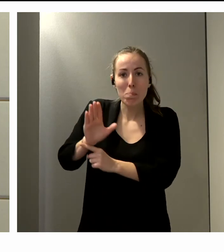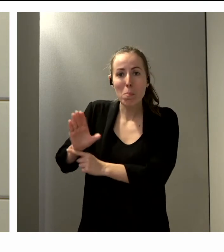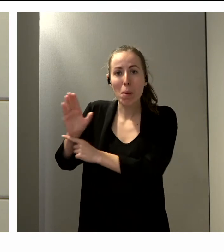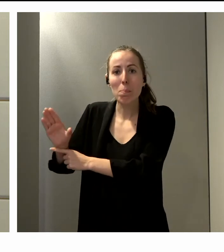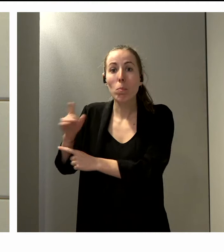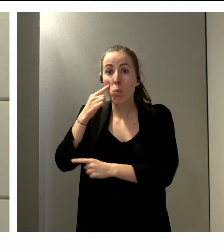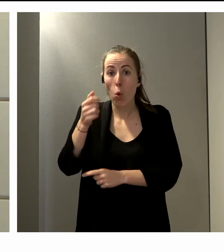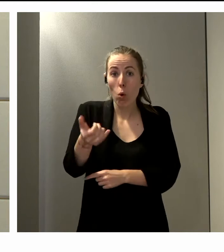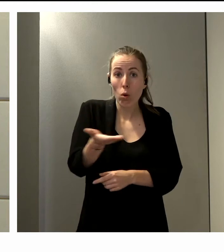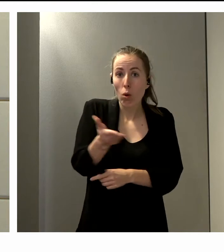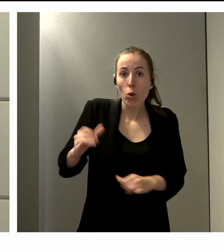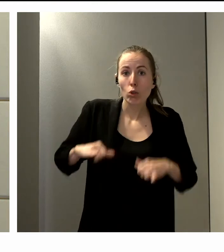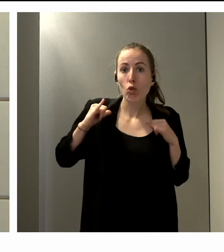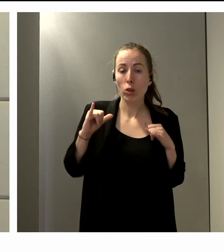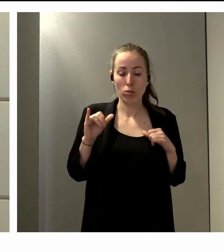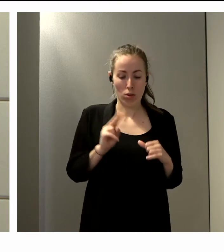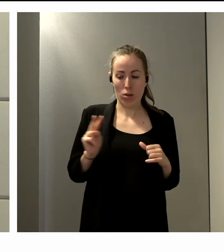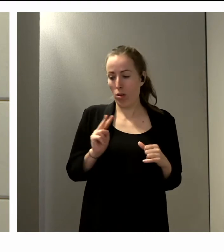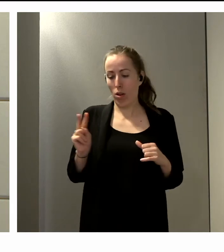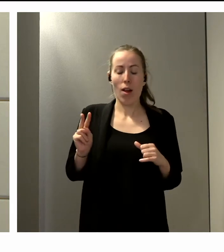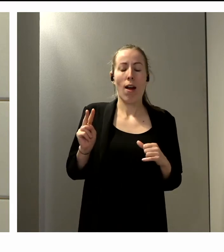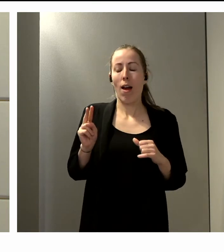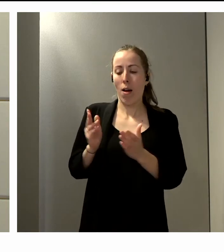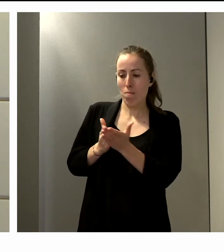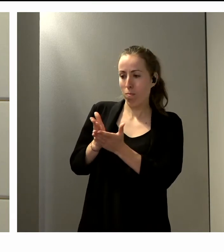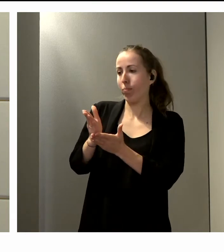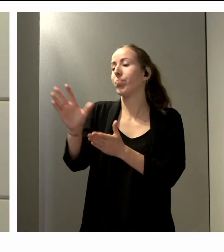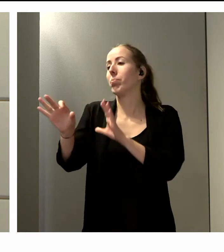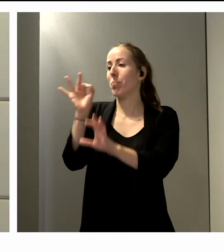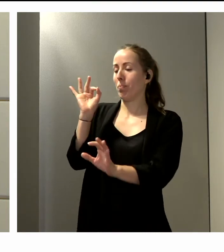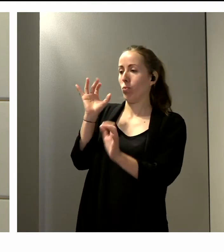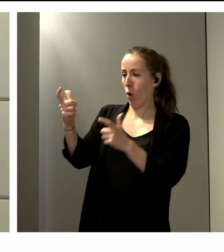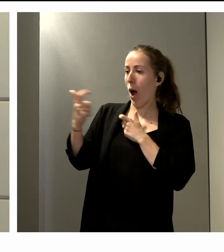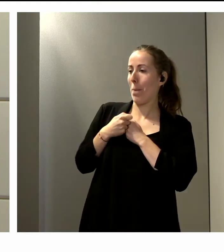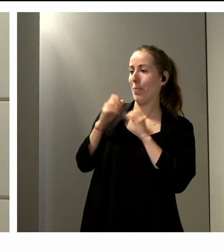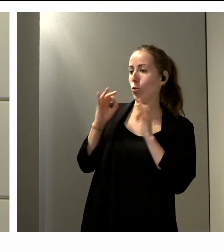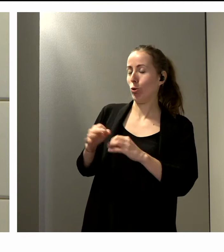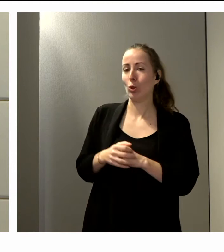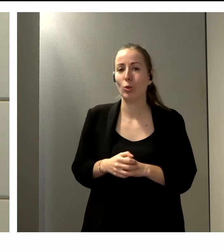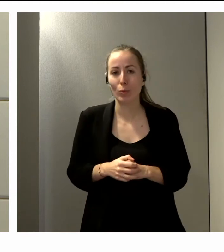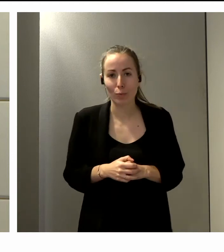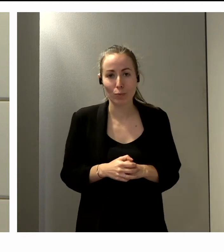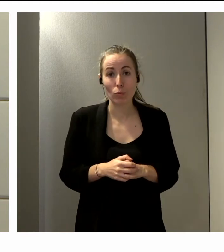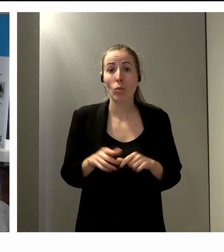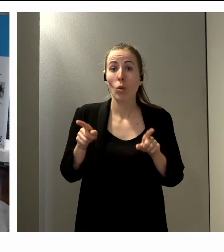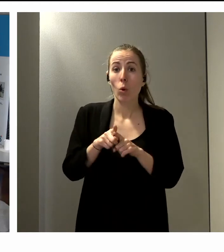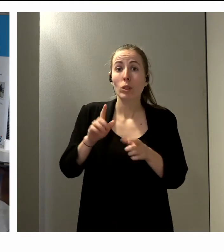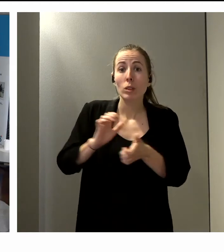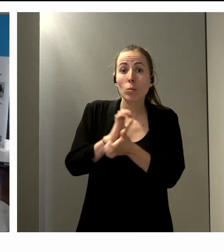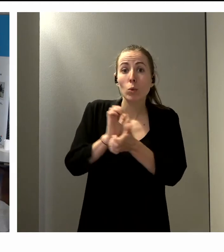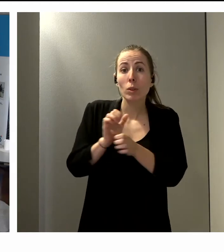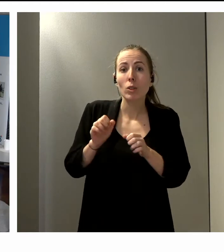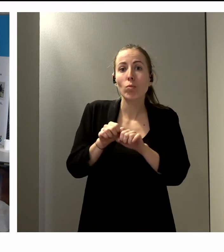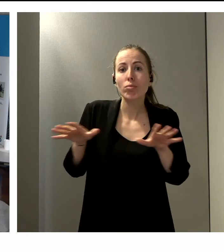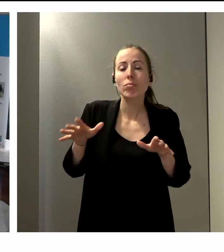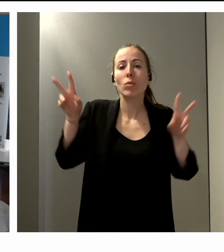pour permettre aux jeunes de trouver le parcours qui leur convient. Donc il y a des publications également.